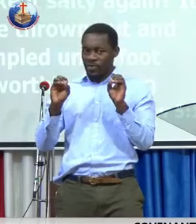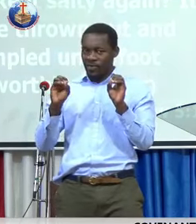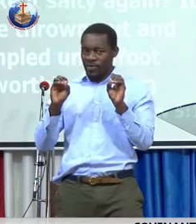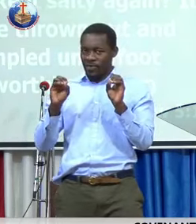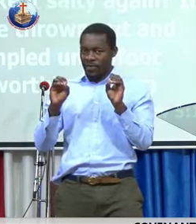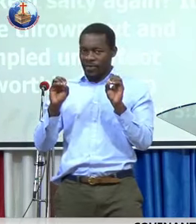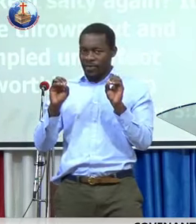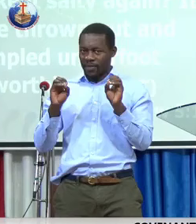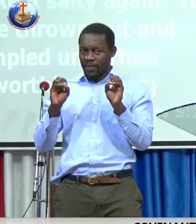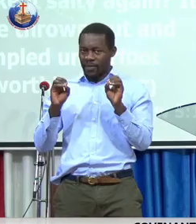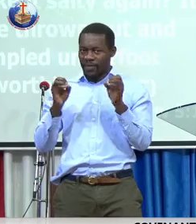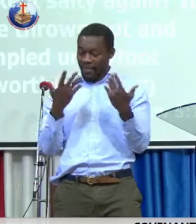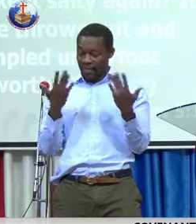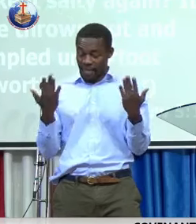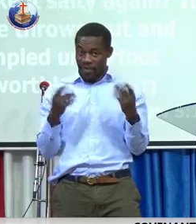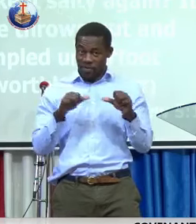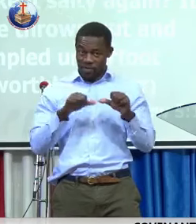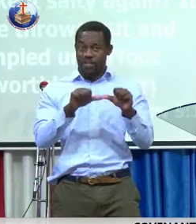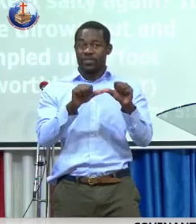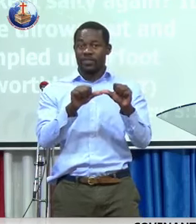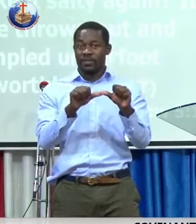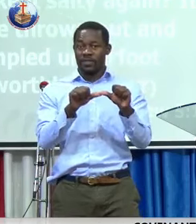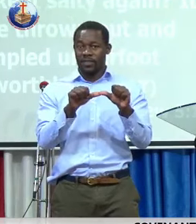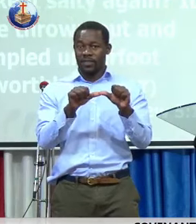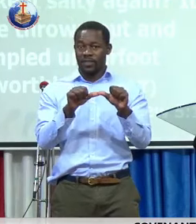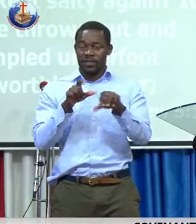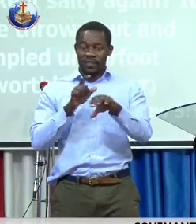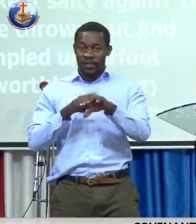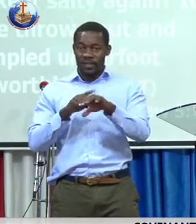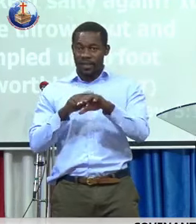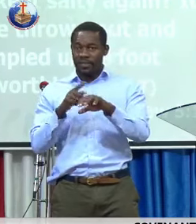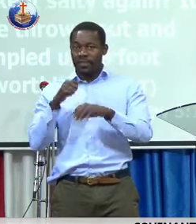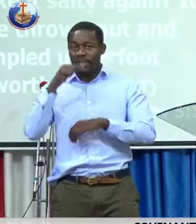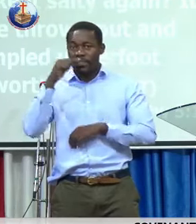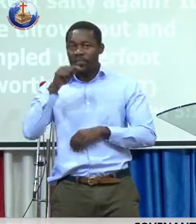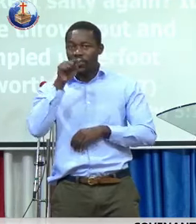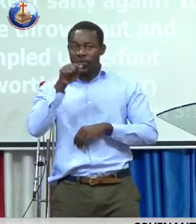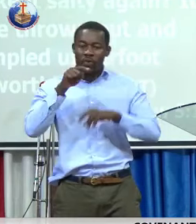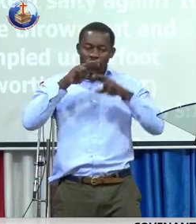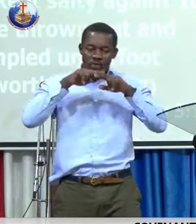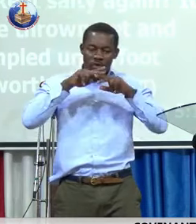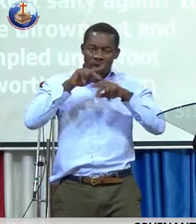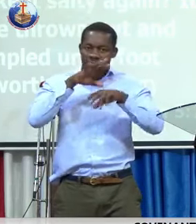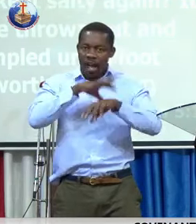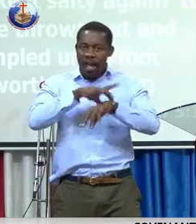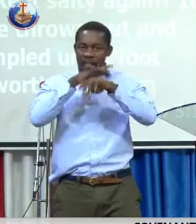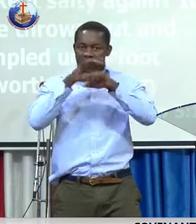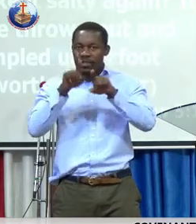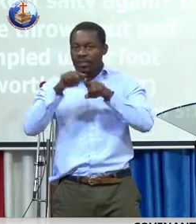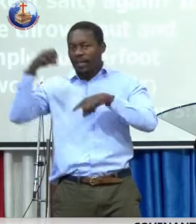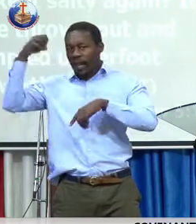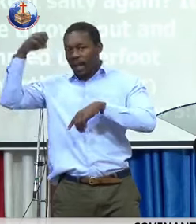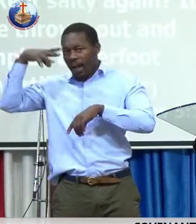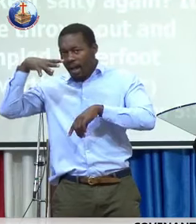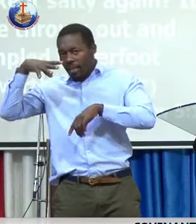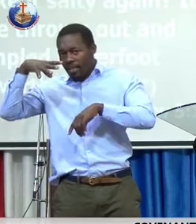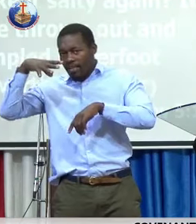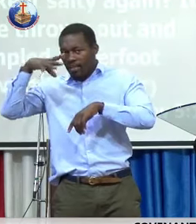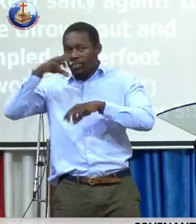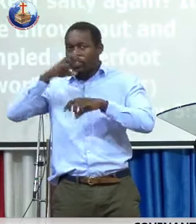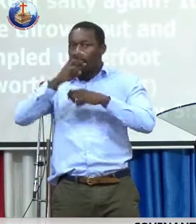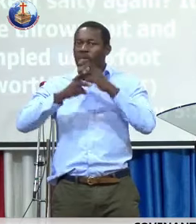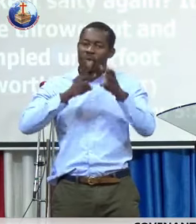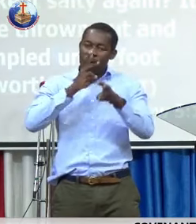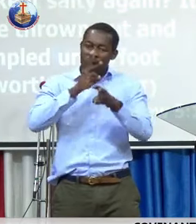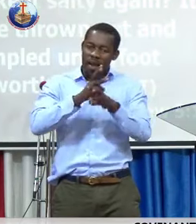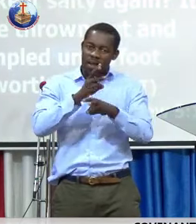tunaongelea hali na sio tendo. So when he says, you are the salt of the earth and you are the light of the world. Kwa hivyo akisema kwamba nini